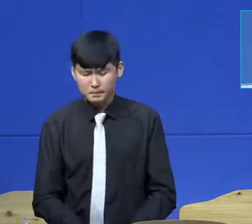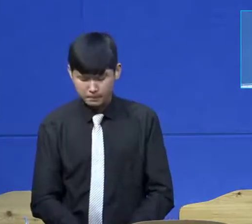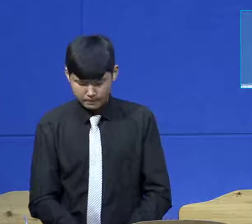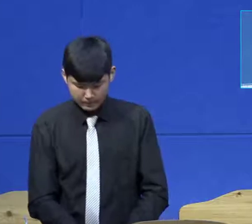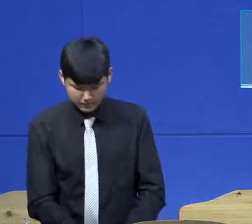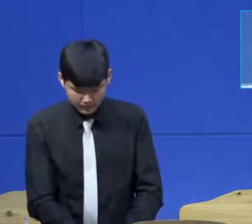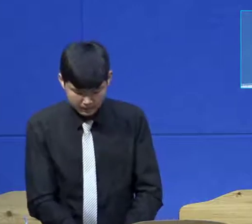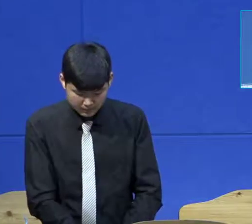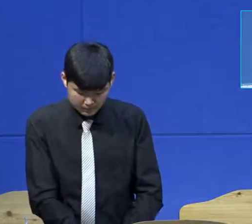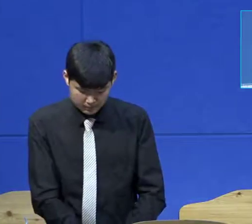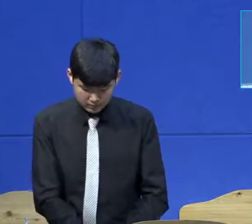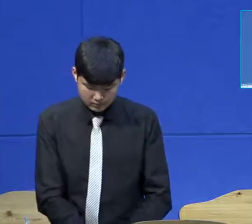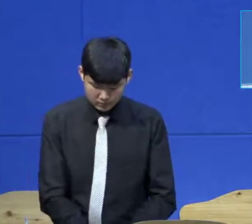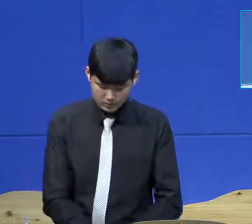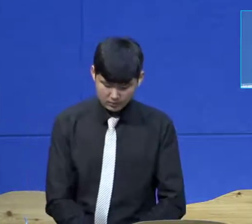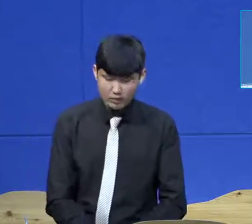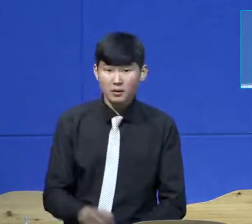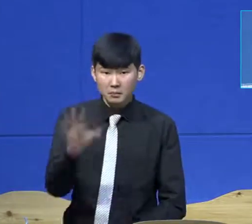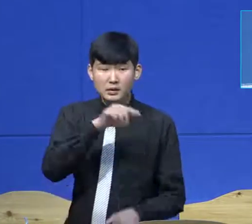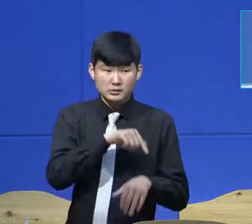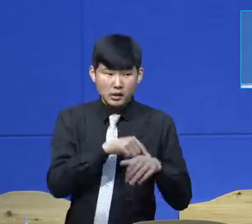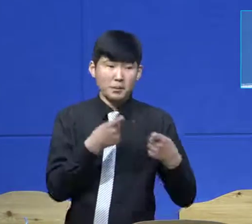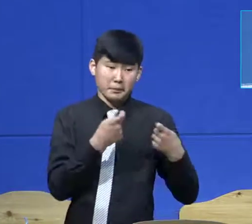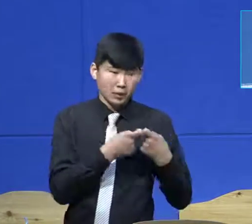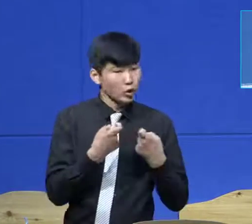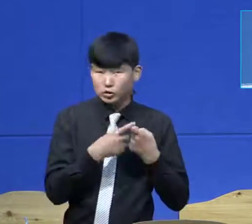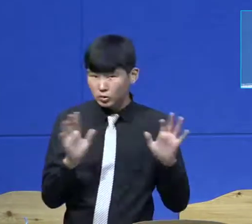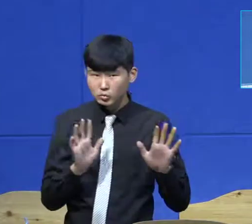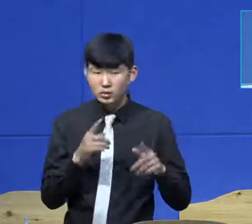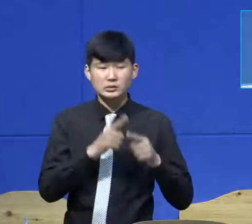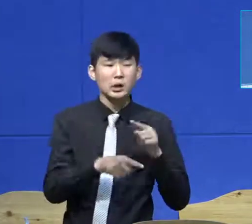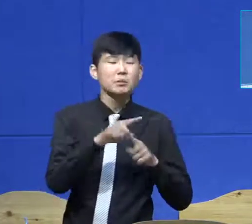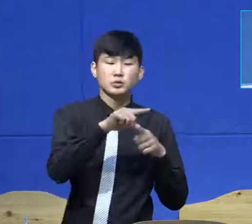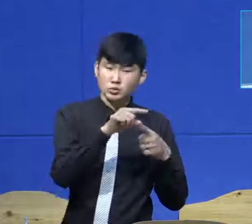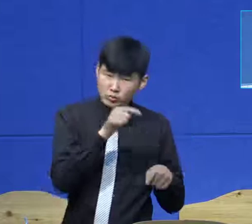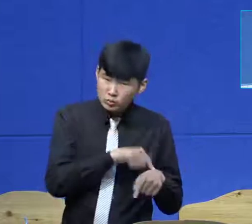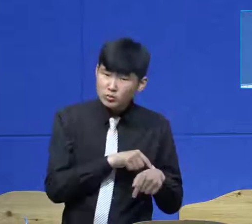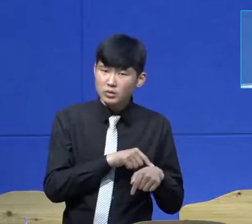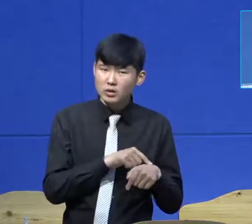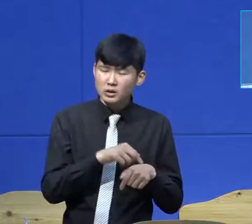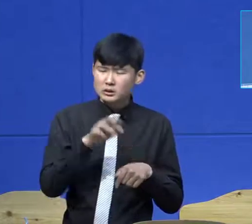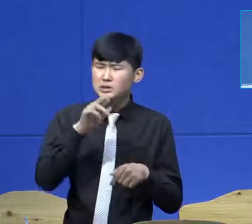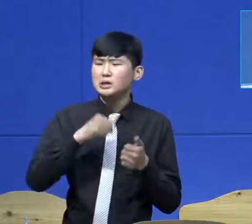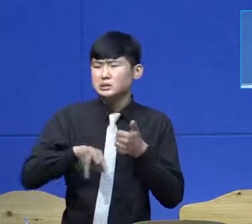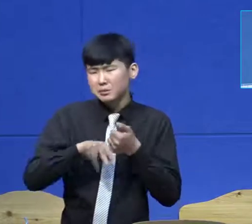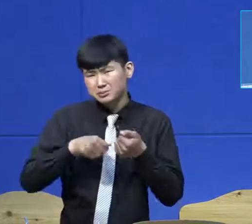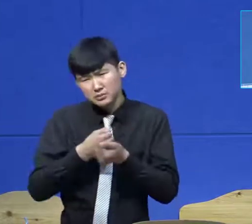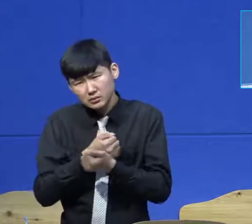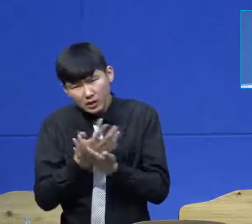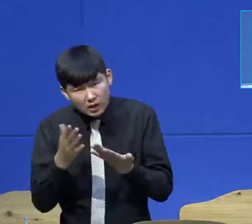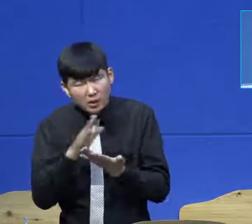За. Бид нэр цагаа олсон ч олоогүй ч ямар ч үед яаж сайн мэдээ тараах